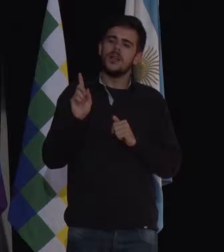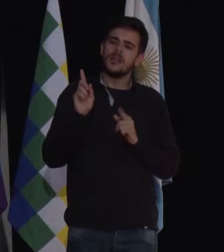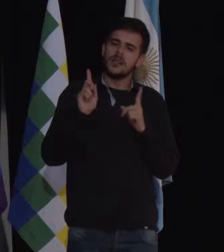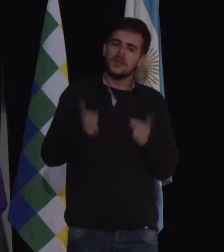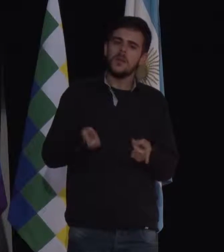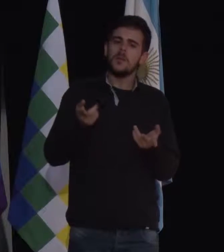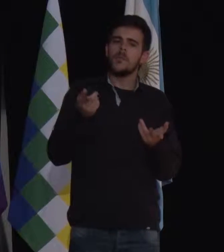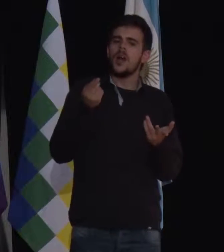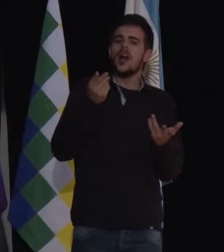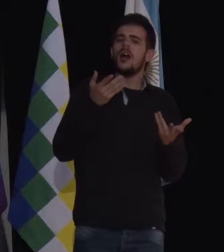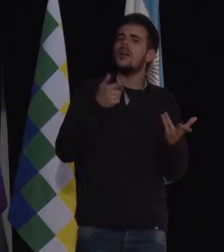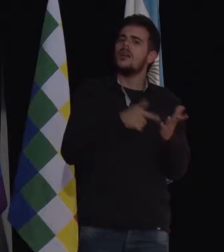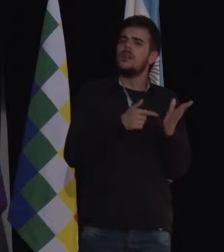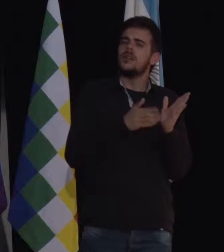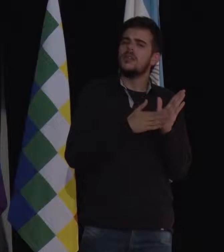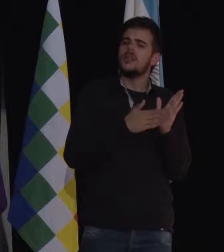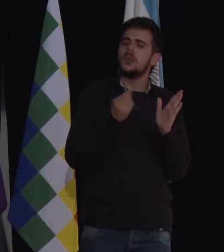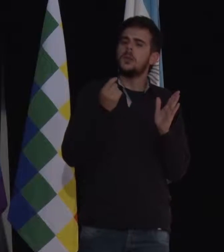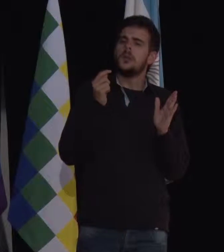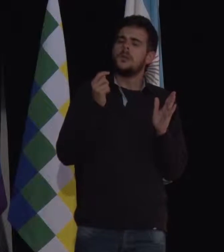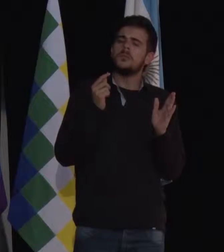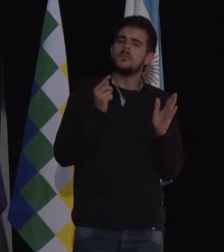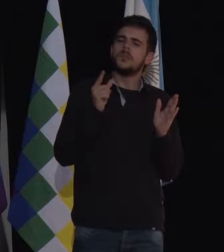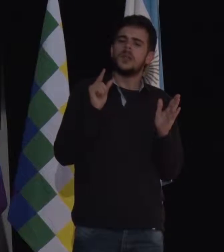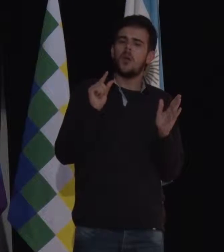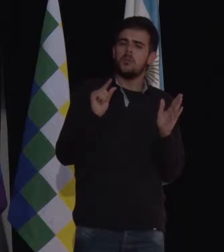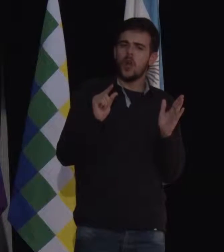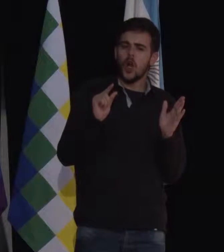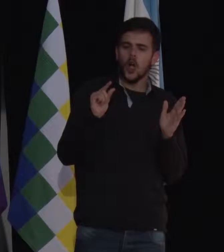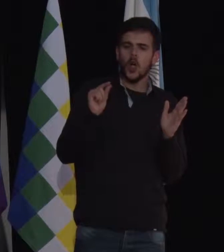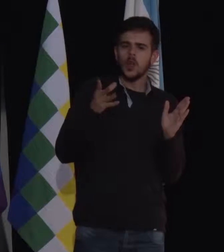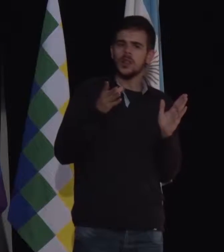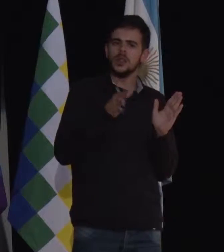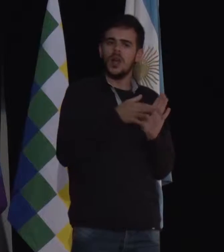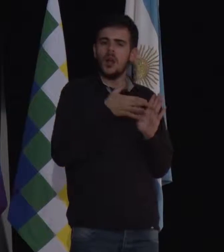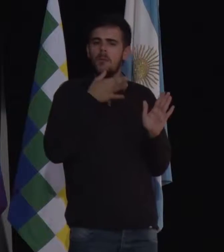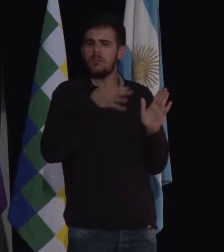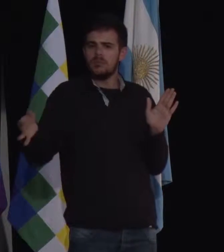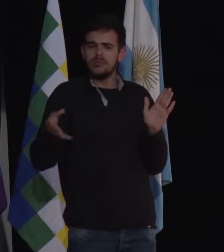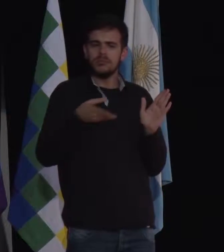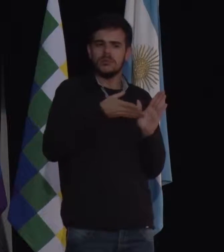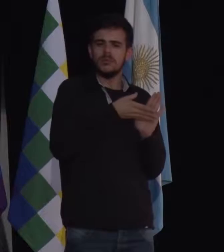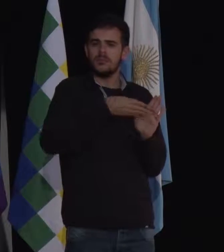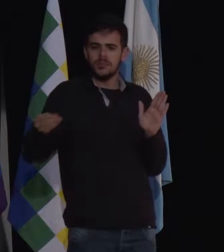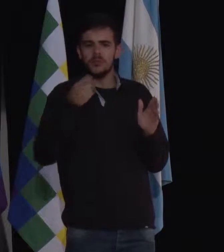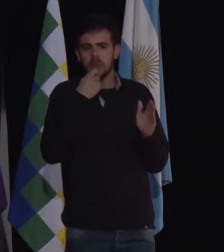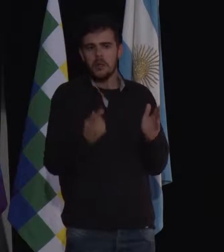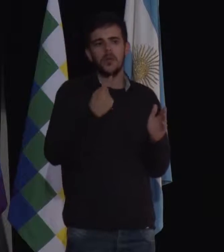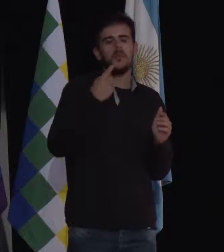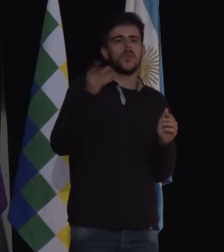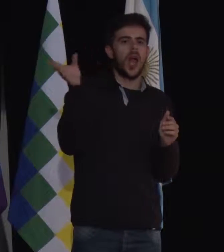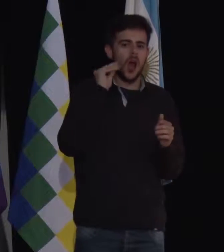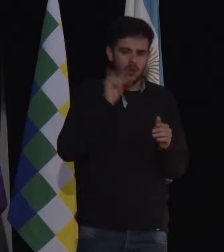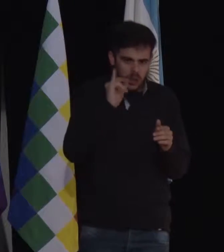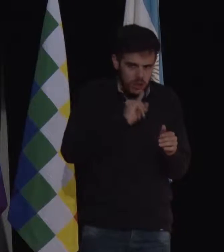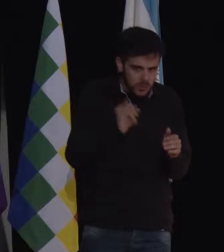poco utilizado o poco implementado en los sistemas de tanto de audiodescripción como de interpretación en lengua de señas